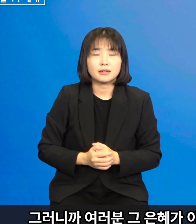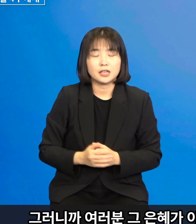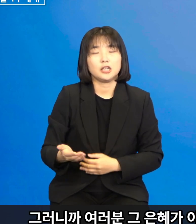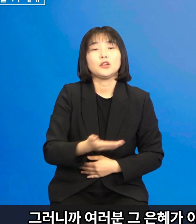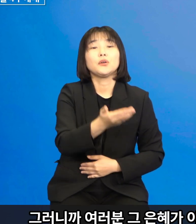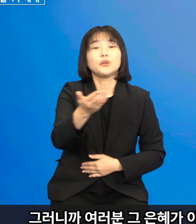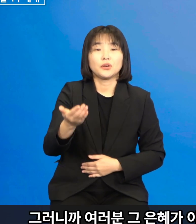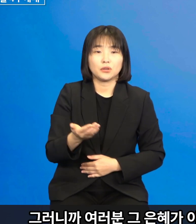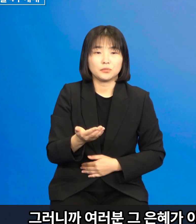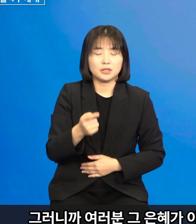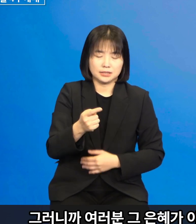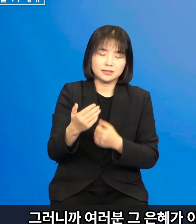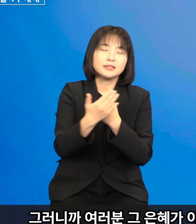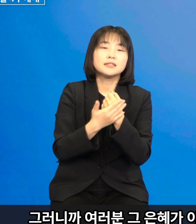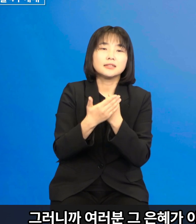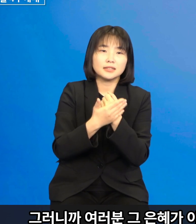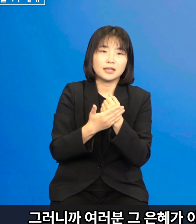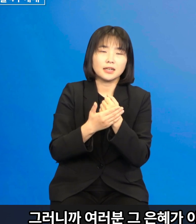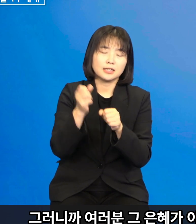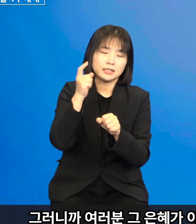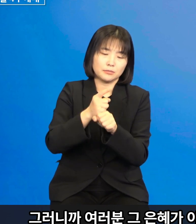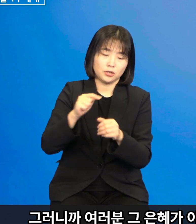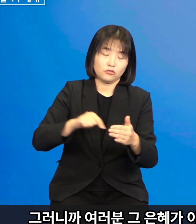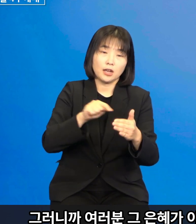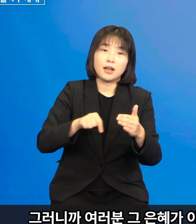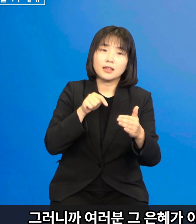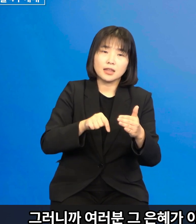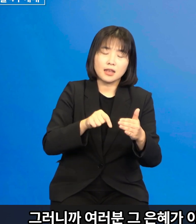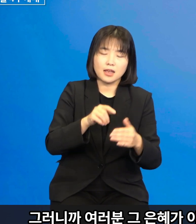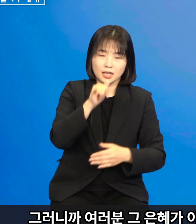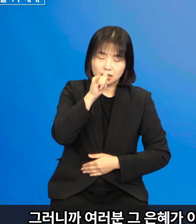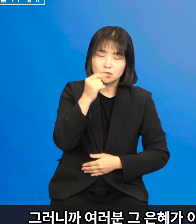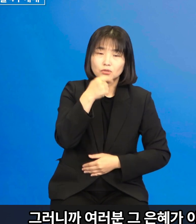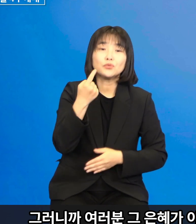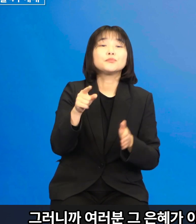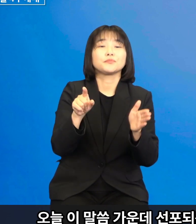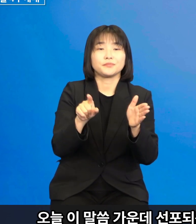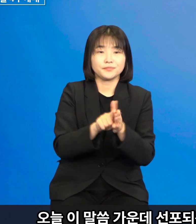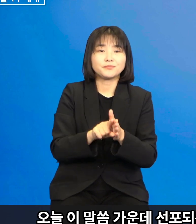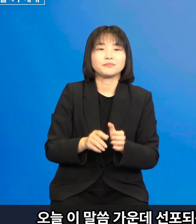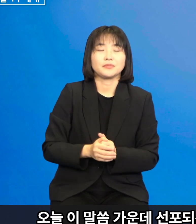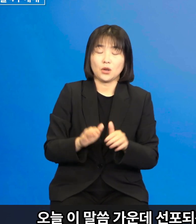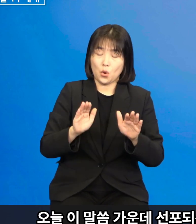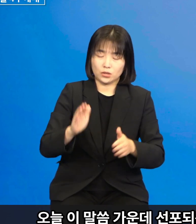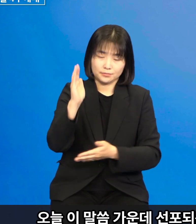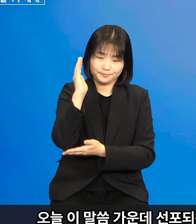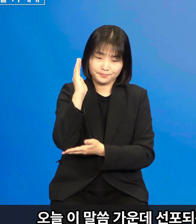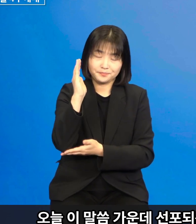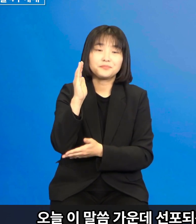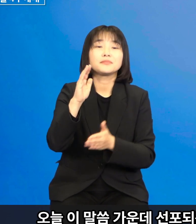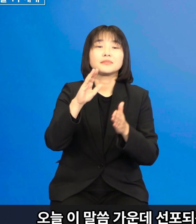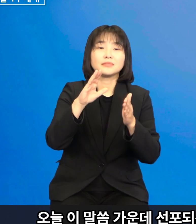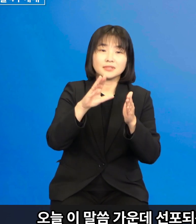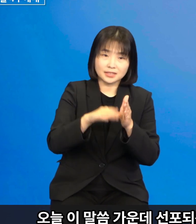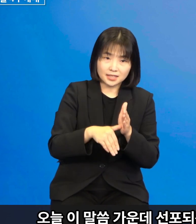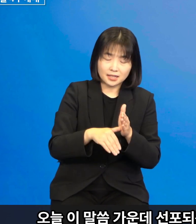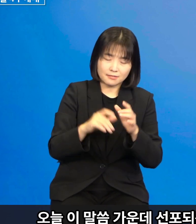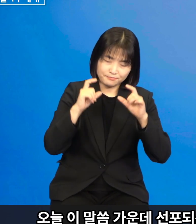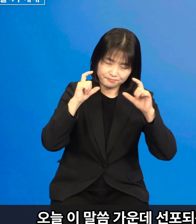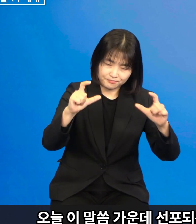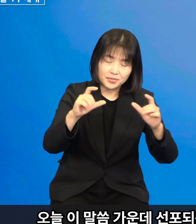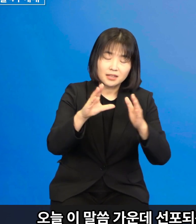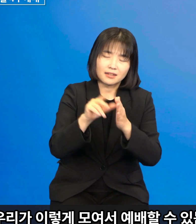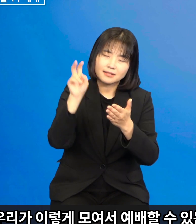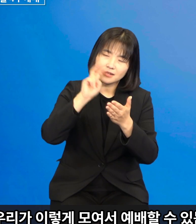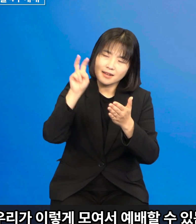여러분, 그 은혜가 이미 우리 가운데 여러분 있는 줄로 믿습니다. 오늘 이 말씀 가운데, 선포되는 가운데, 우리가